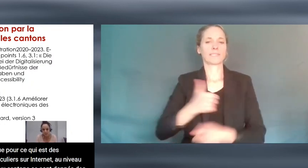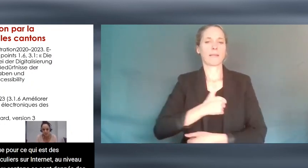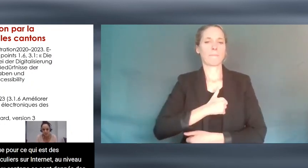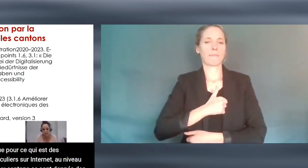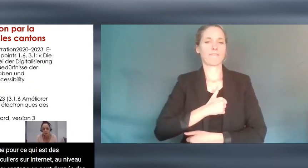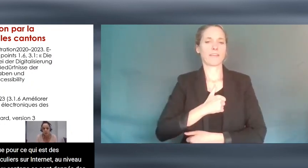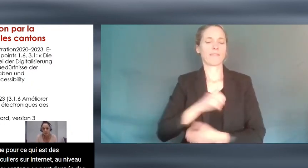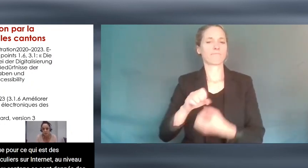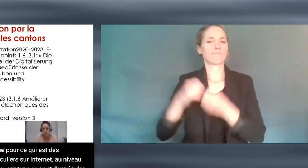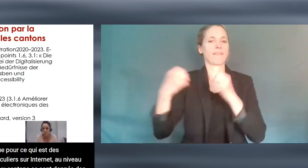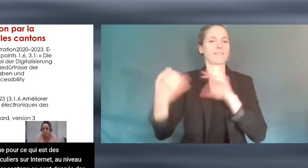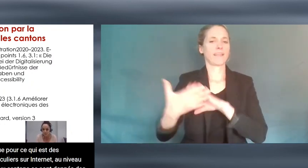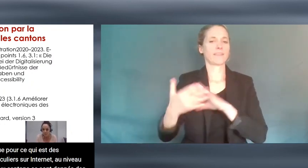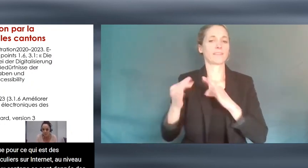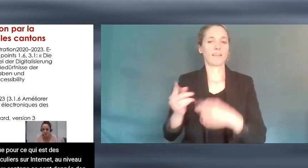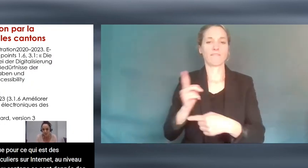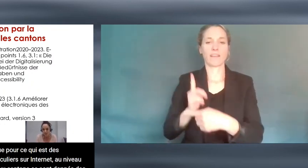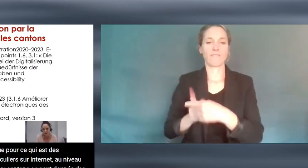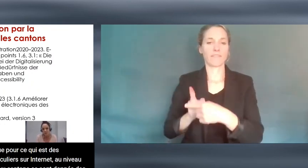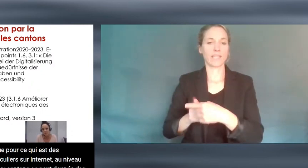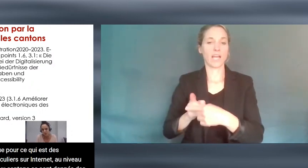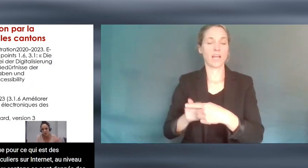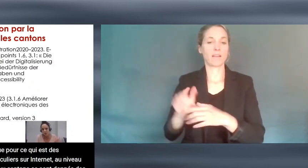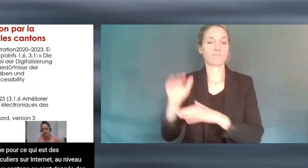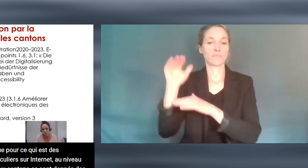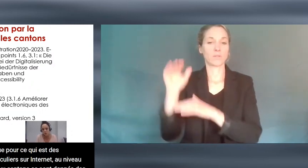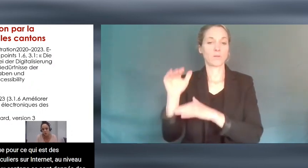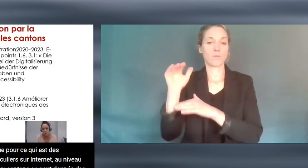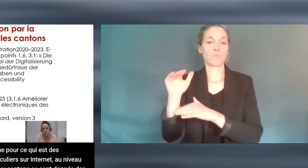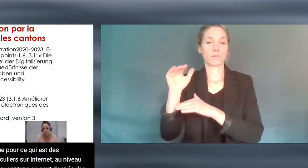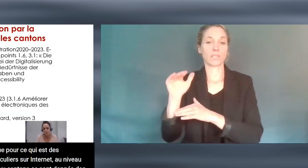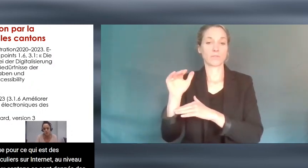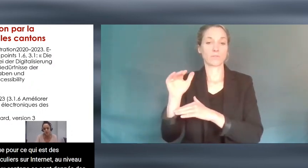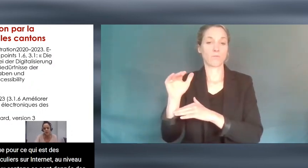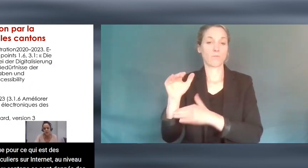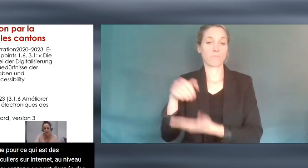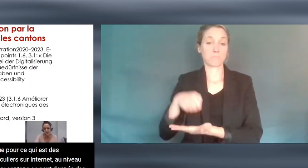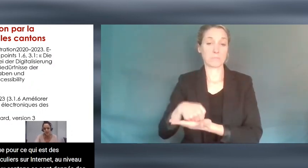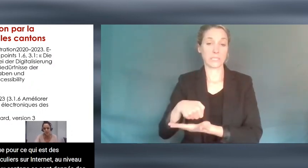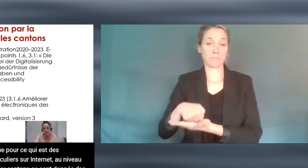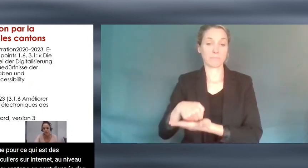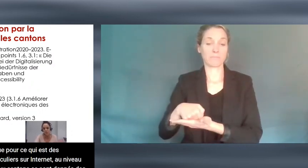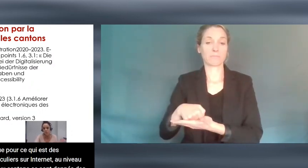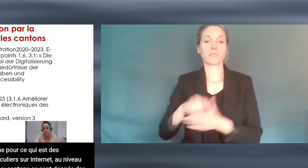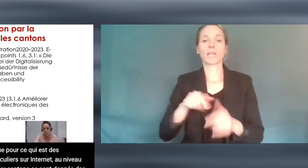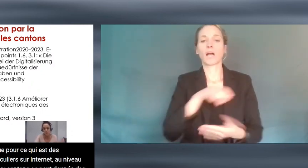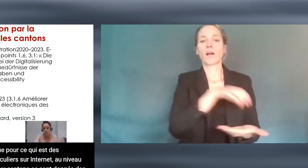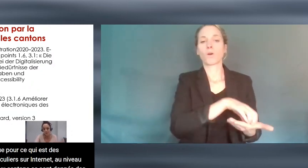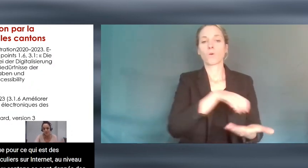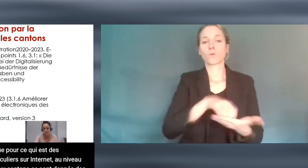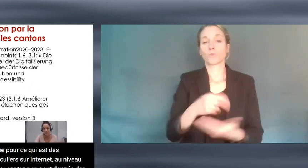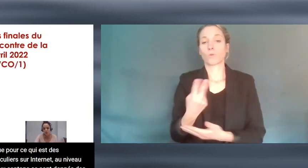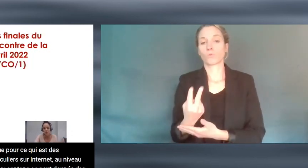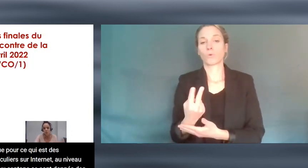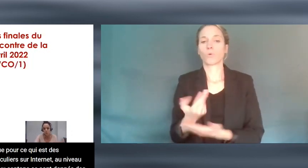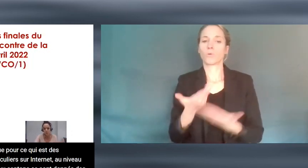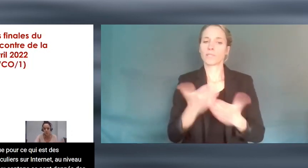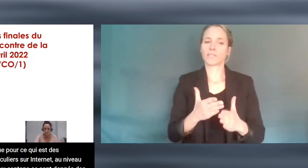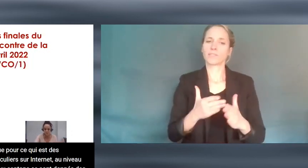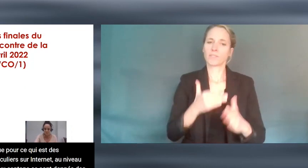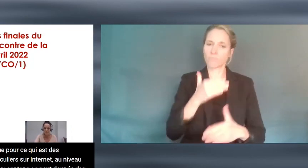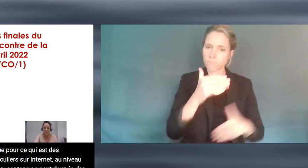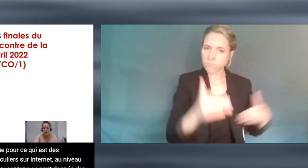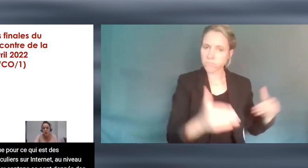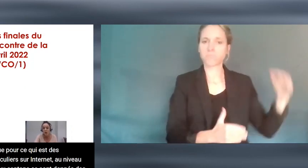niveau fédéral, la protection est minime et seuls 2 cantons se sont donné des législations qui vont plus loin et qui exigent